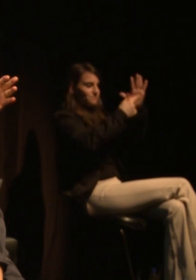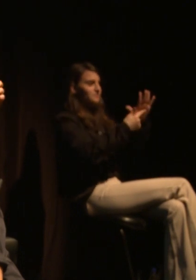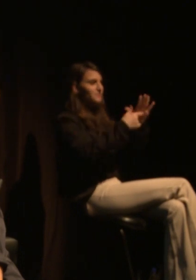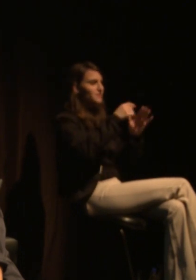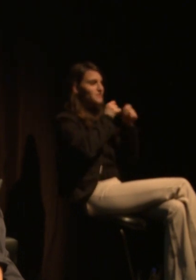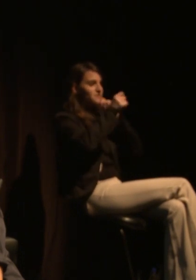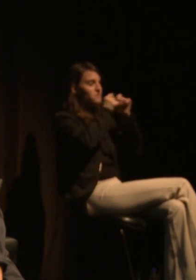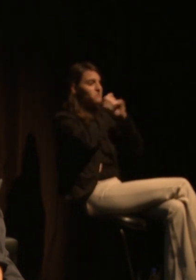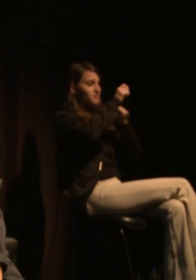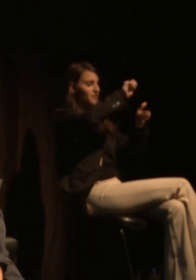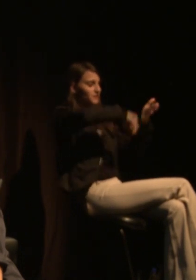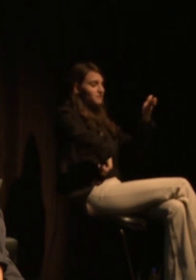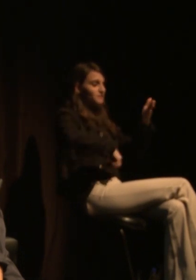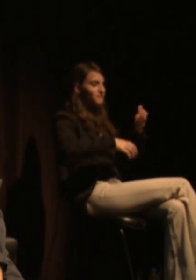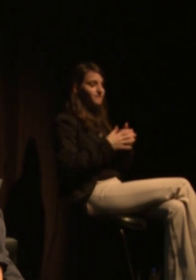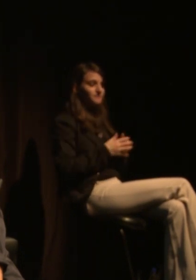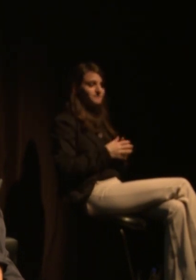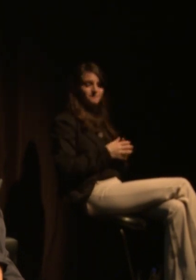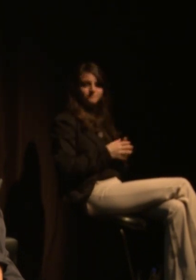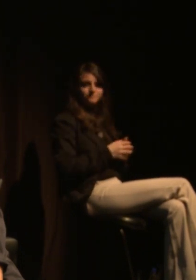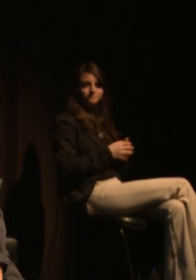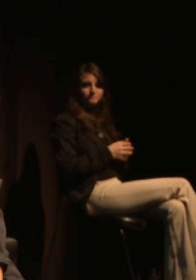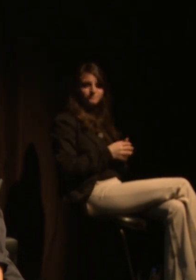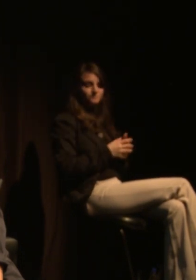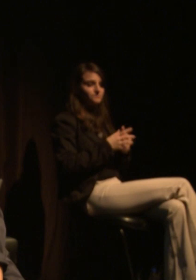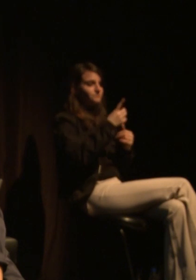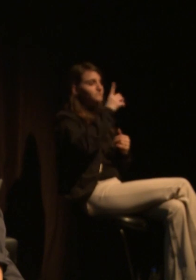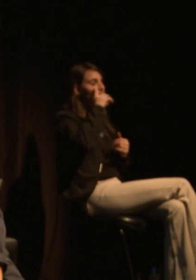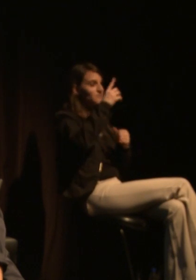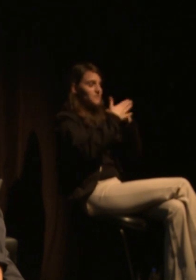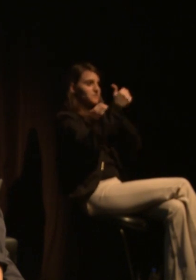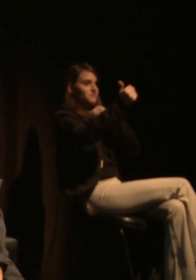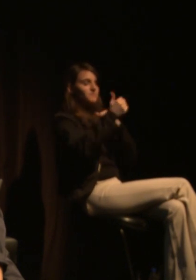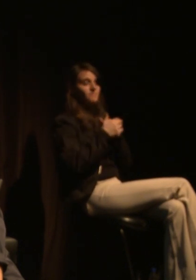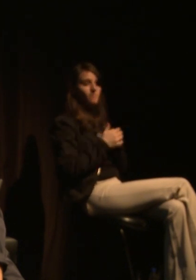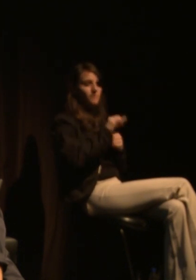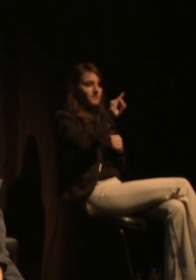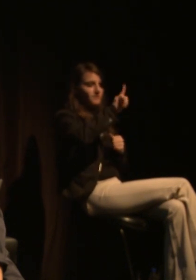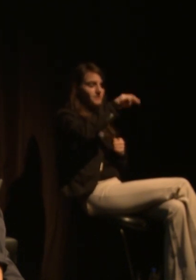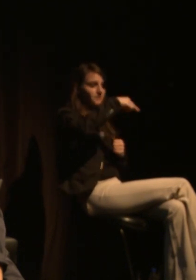era assinado. Então dava uma manchete, e um dia me chamaram e disseram, olha, Inácio,